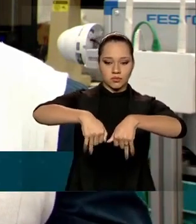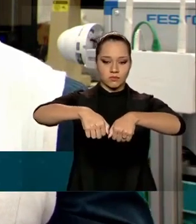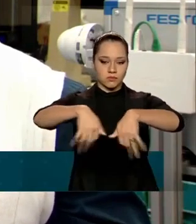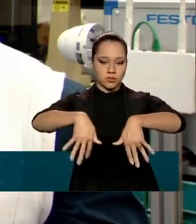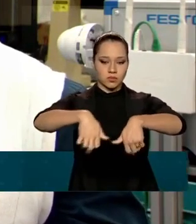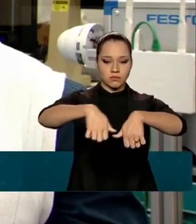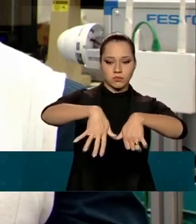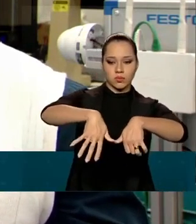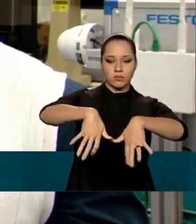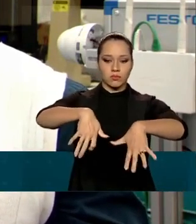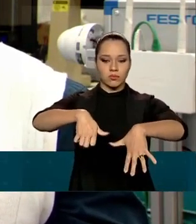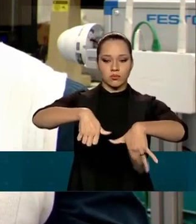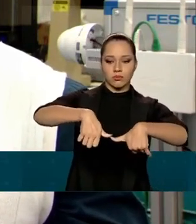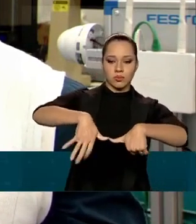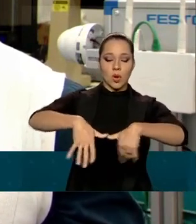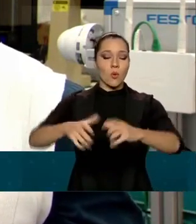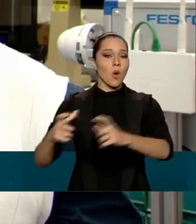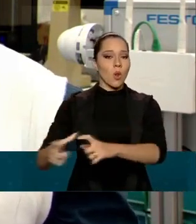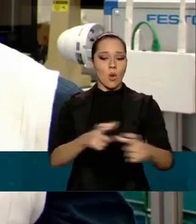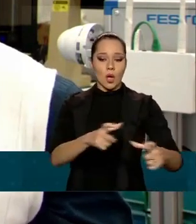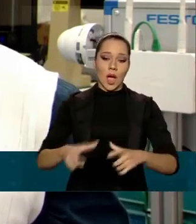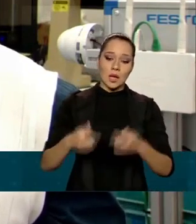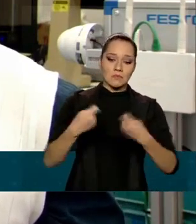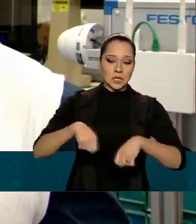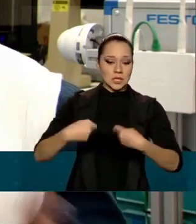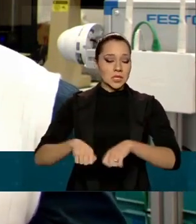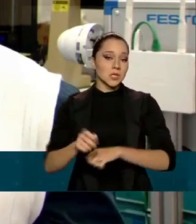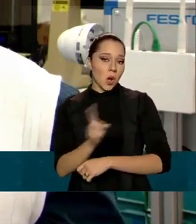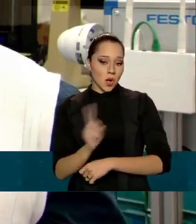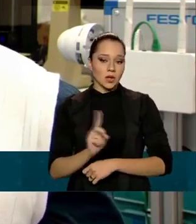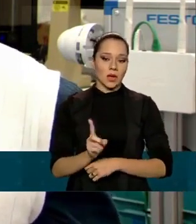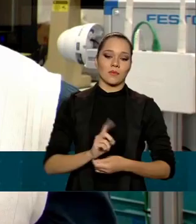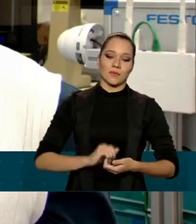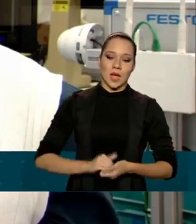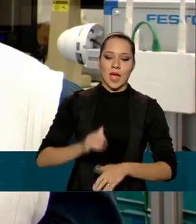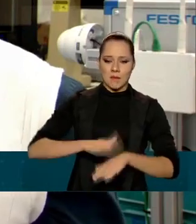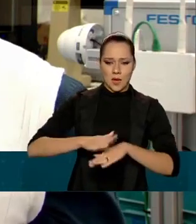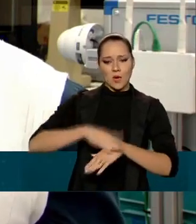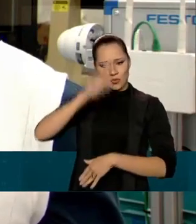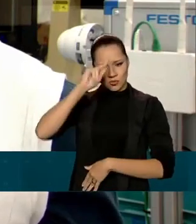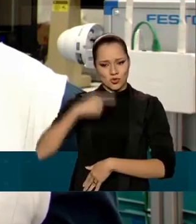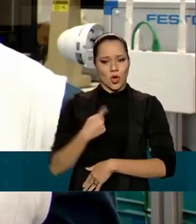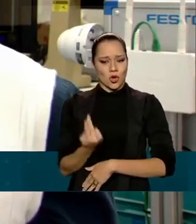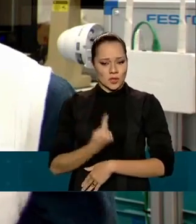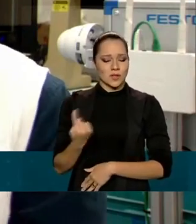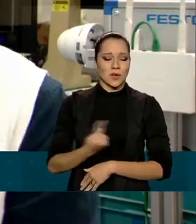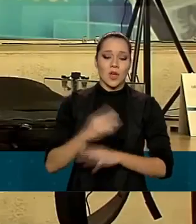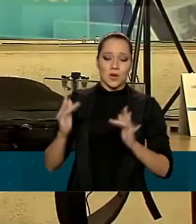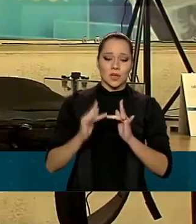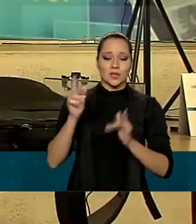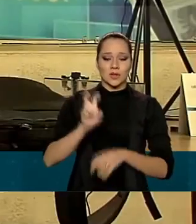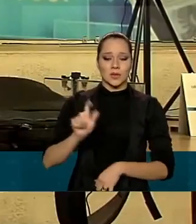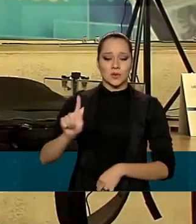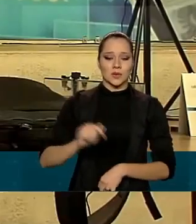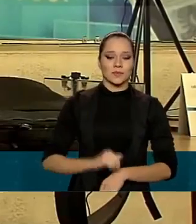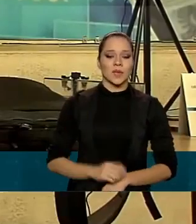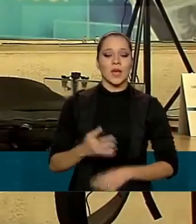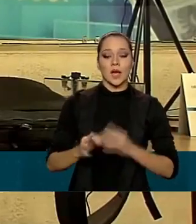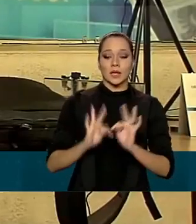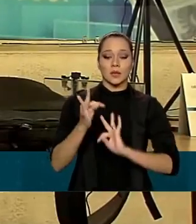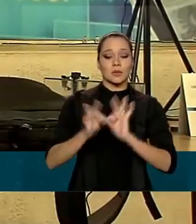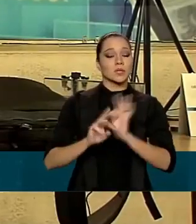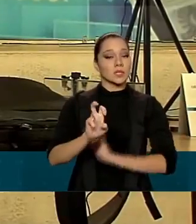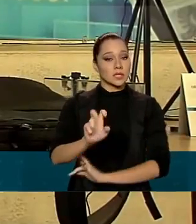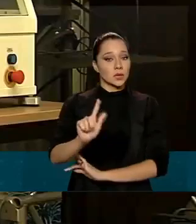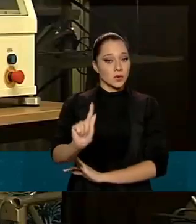aquele espaço da plantação, se há necessidade ou não. Ele toma essa decisão sozinho, como uma conexão 5G. A tecnologia